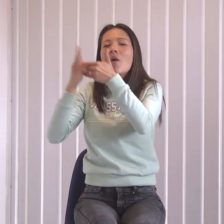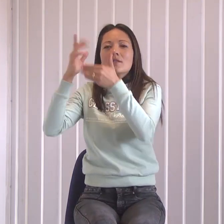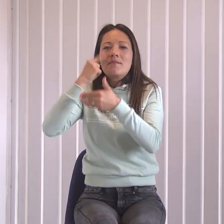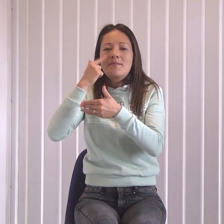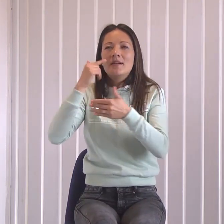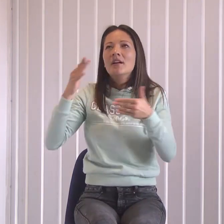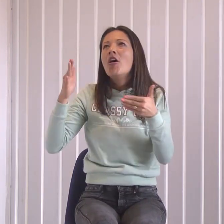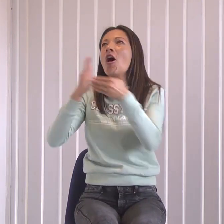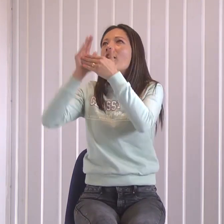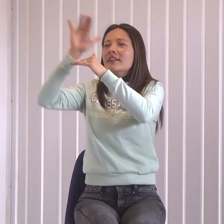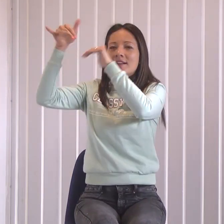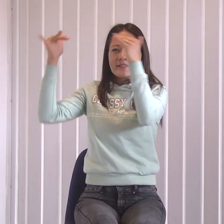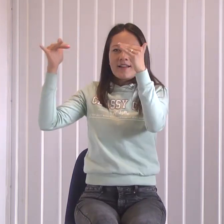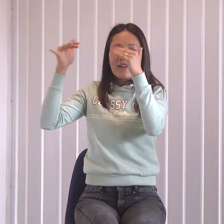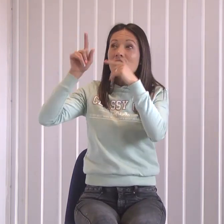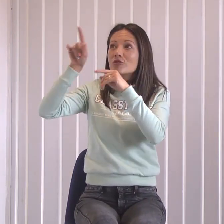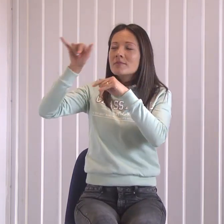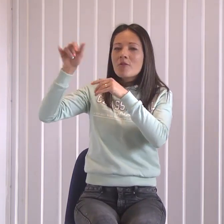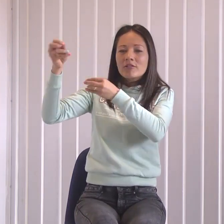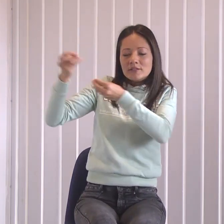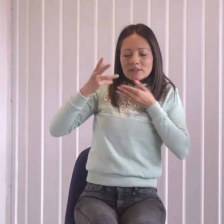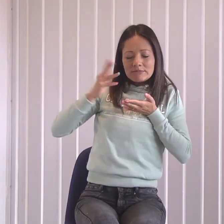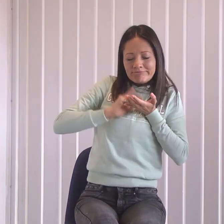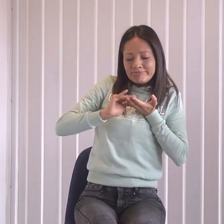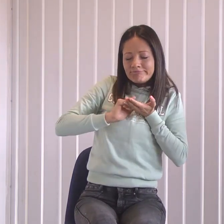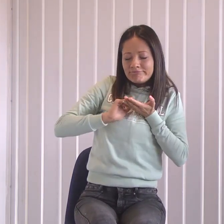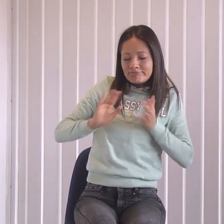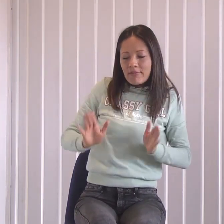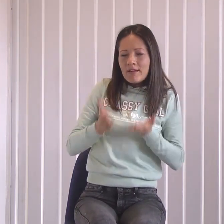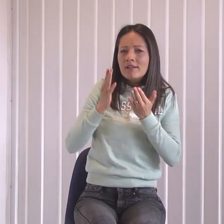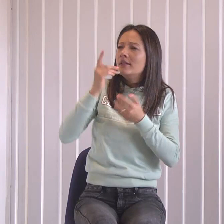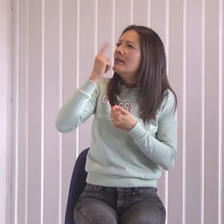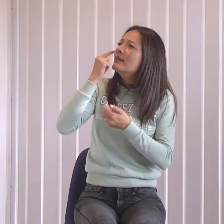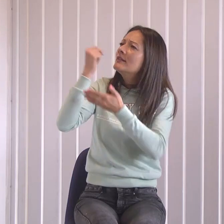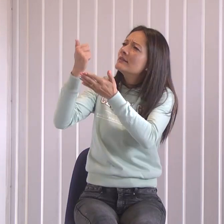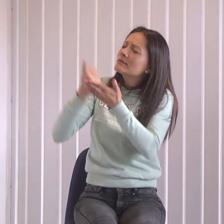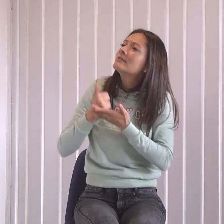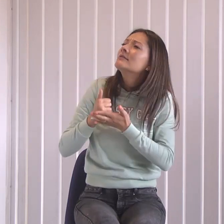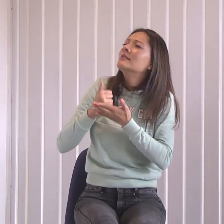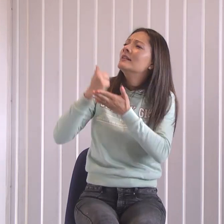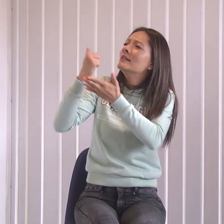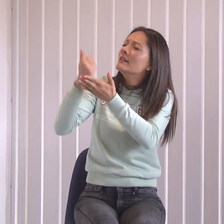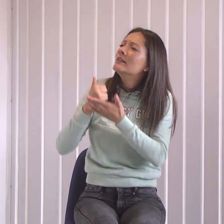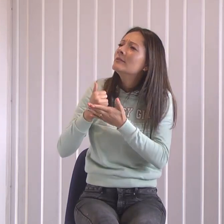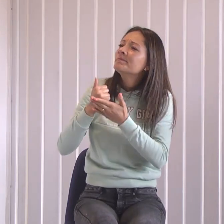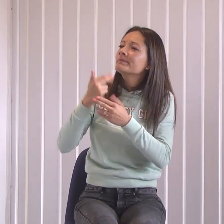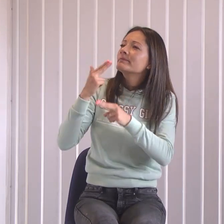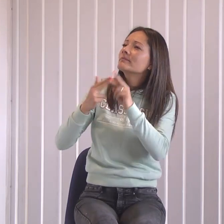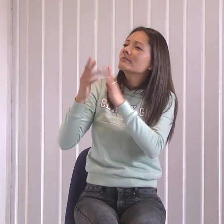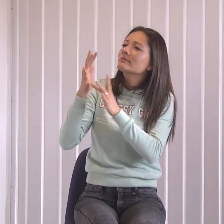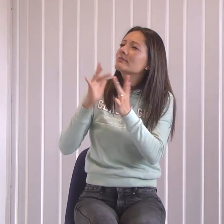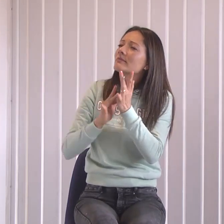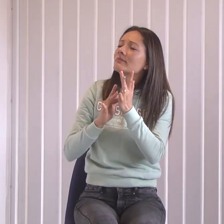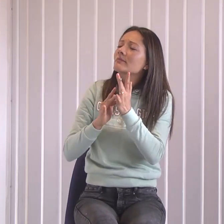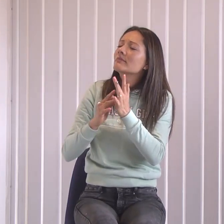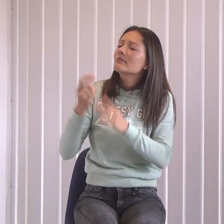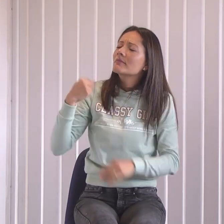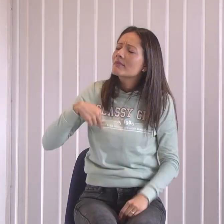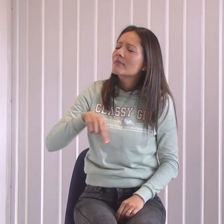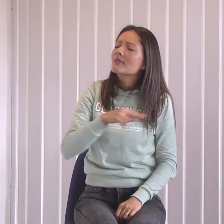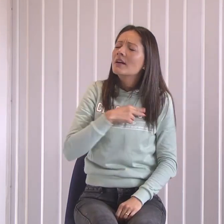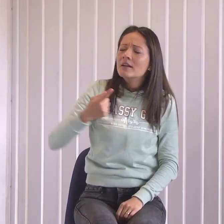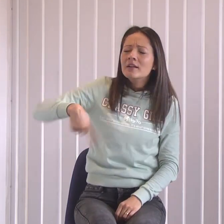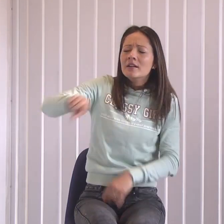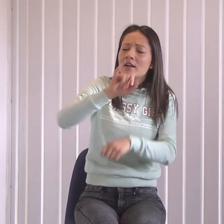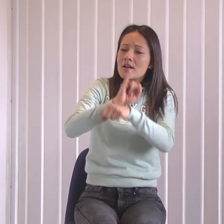contra el cielo. Y entonces tú, Señor, nos restituirás. Padre, ayúdanos por favor en el nombre de Jesús, para que nosotros como iglesia